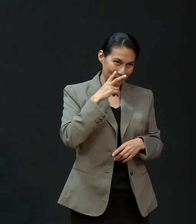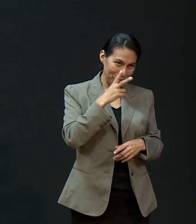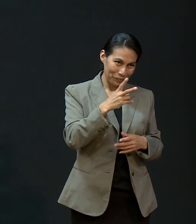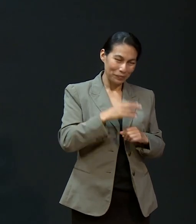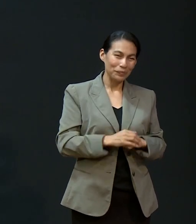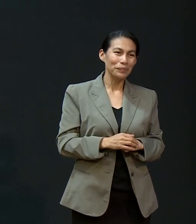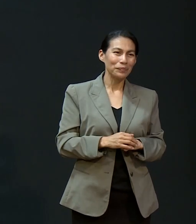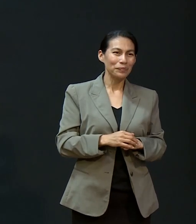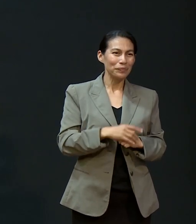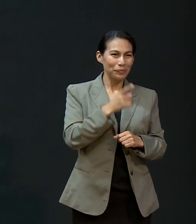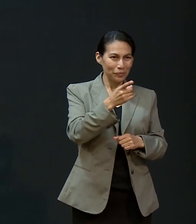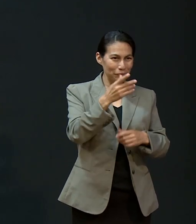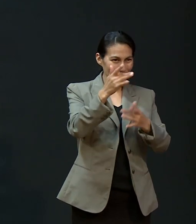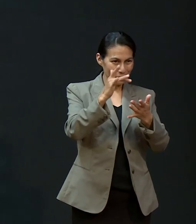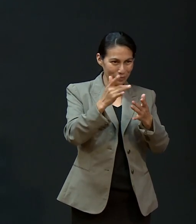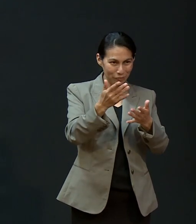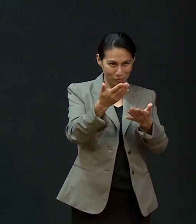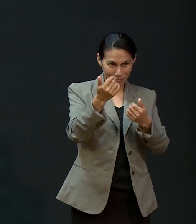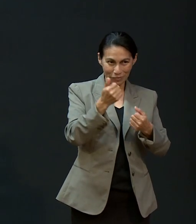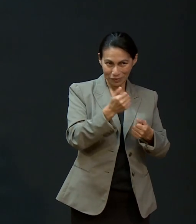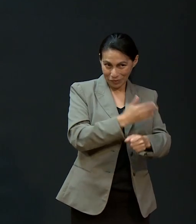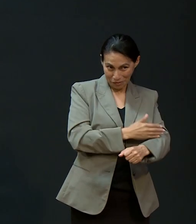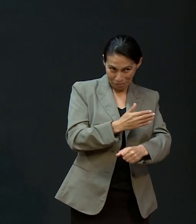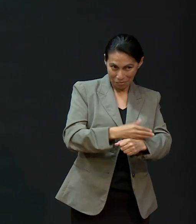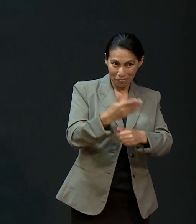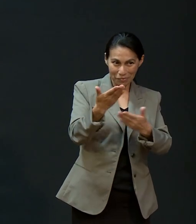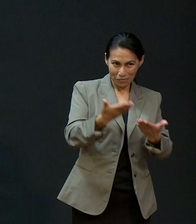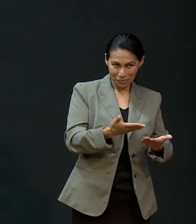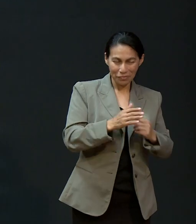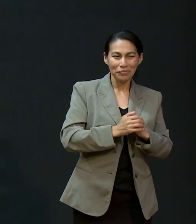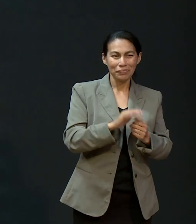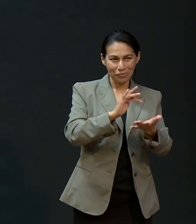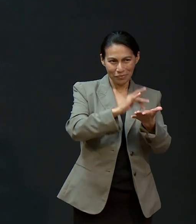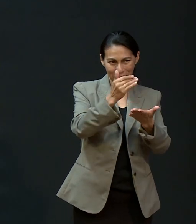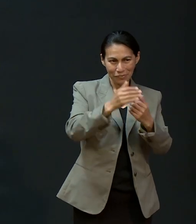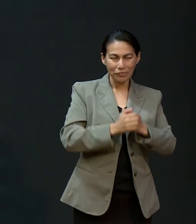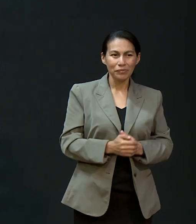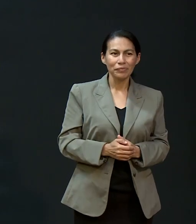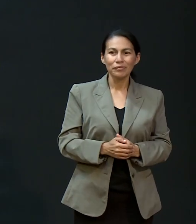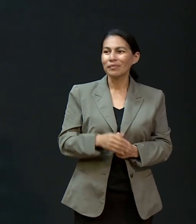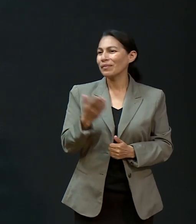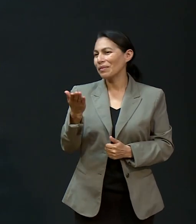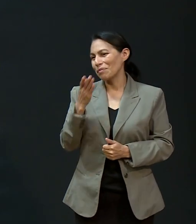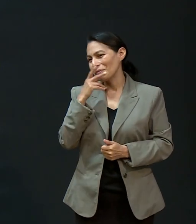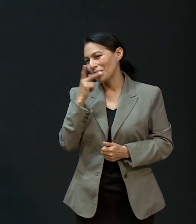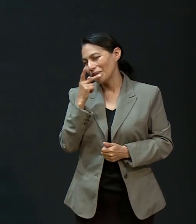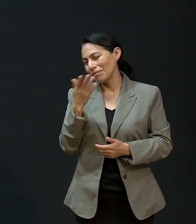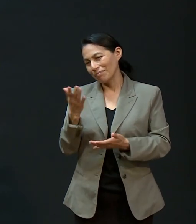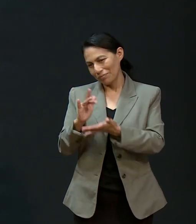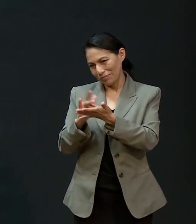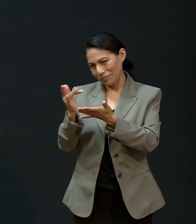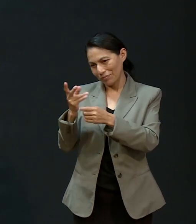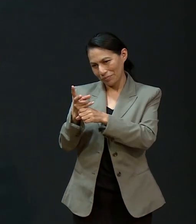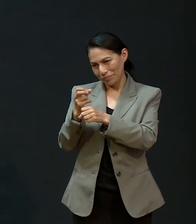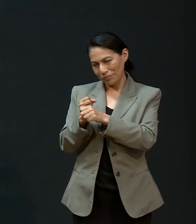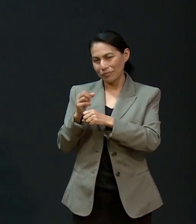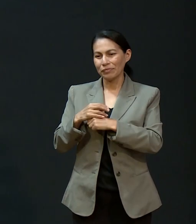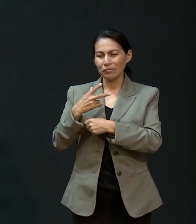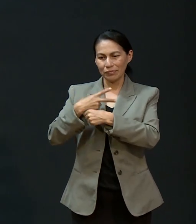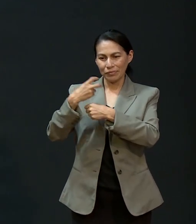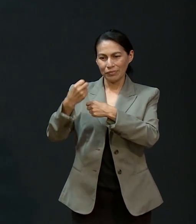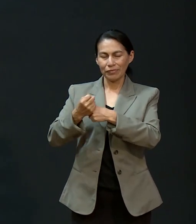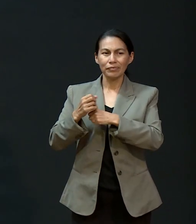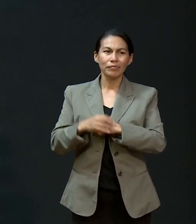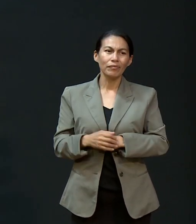con nosotros. No, usted pasé por la invitación. Gracias. Cuéntanos algo de ti, Soreli. Sí,